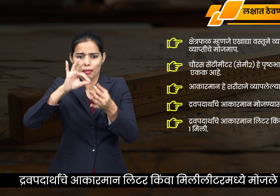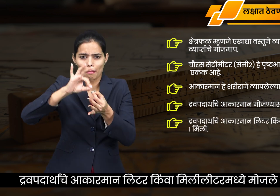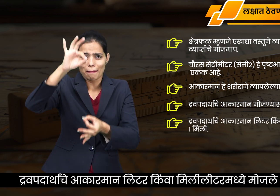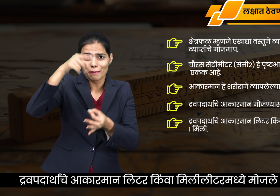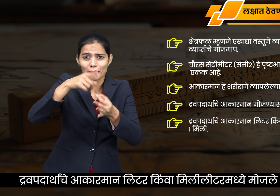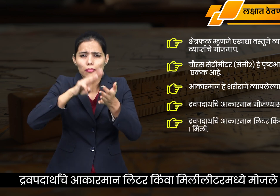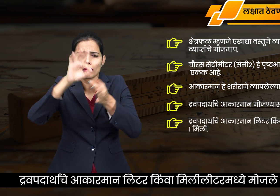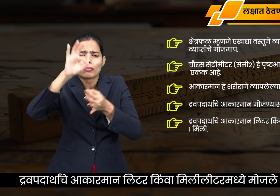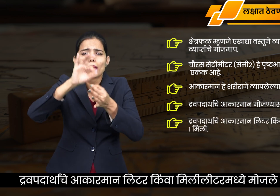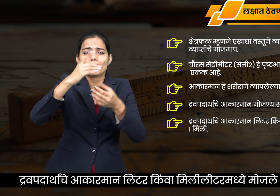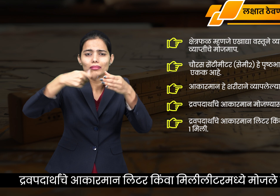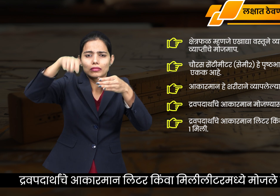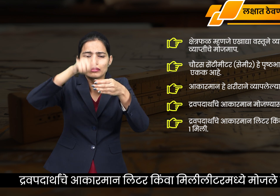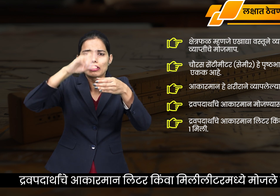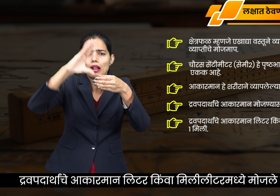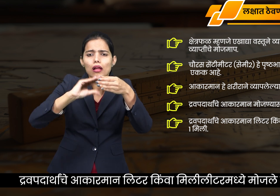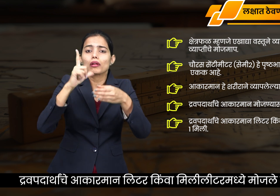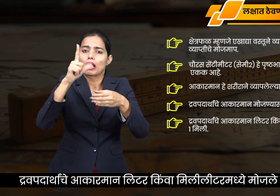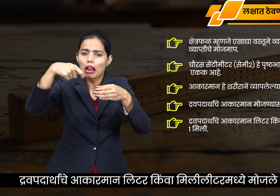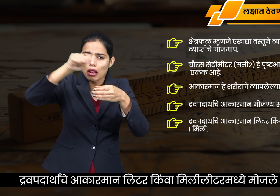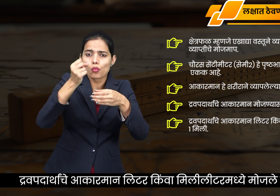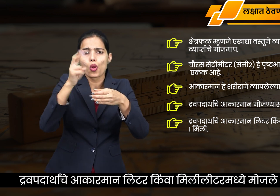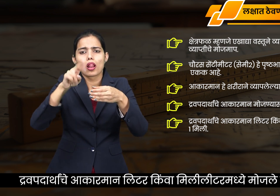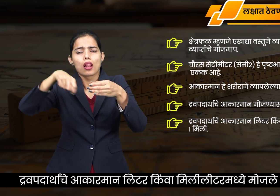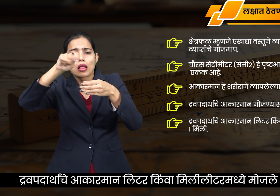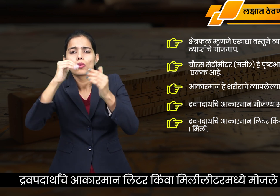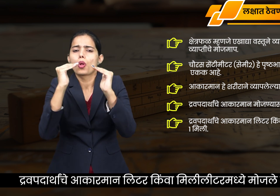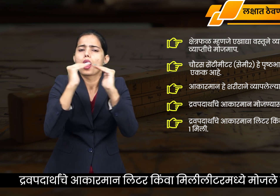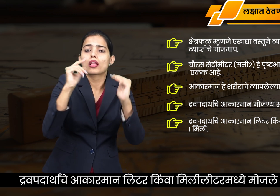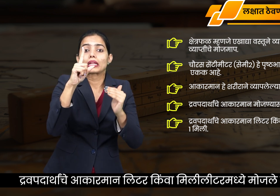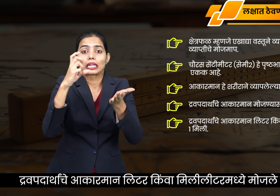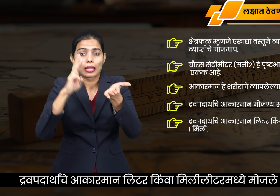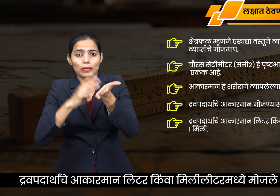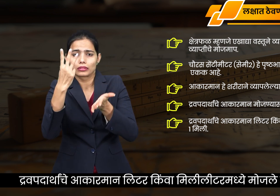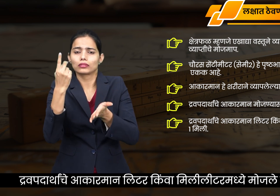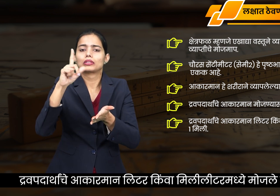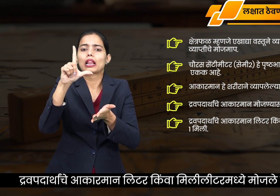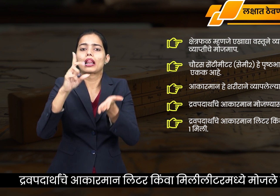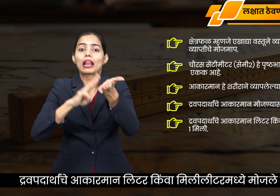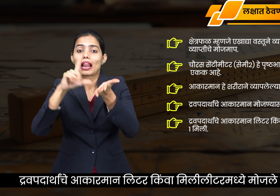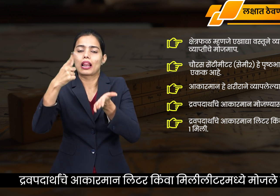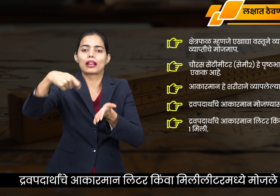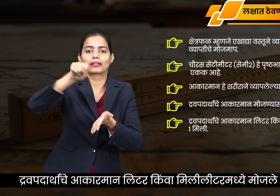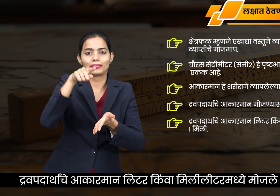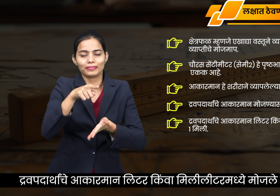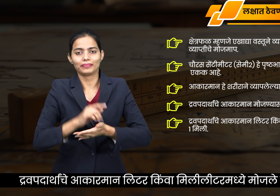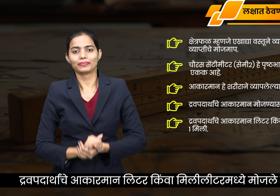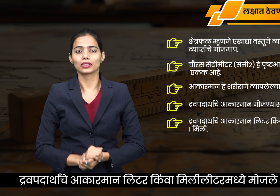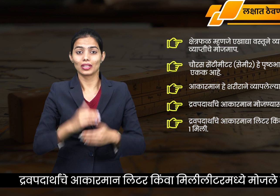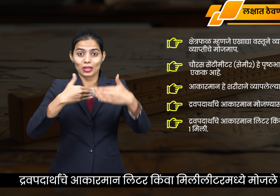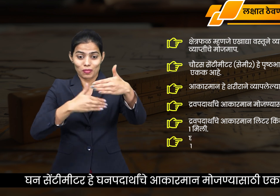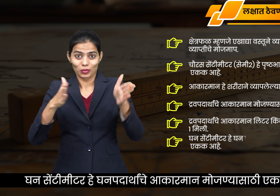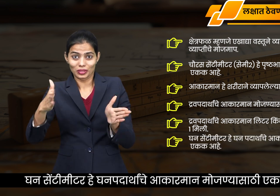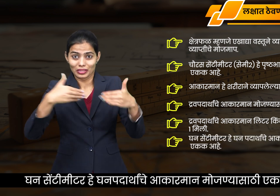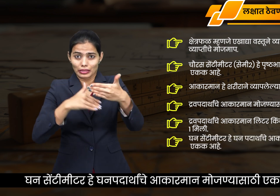द्रव पदार्थाचे आकारमान लिटर किंवा मिलीलीटरमध्ये मोजले जाते. 1 सेंटीमीटर घन बरोबर 1